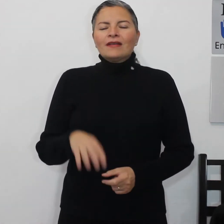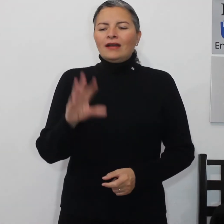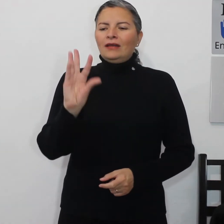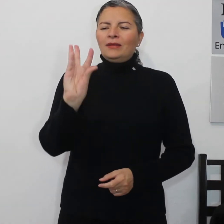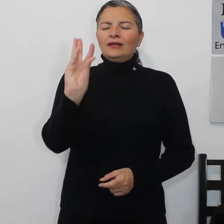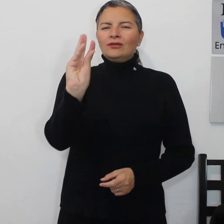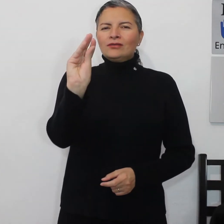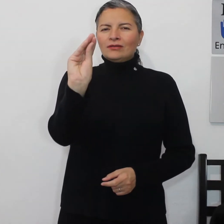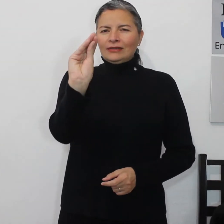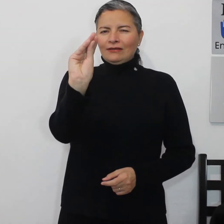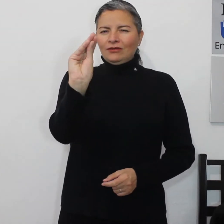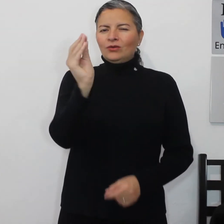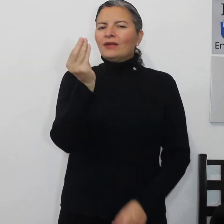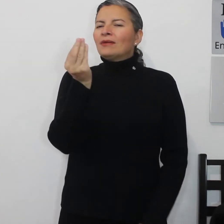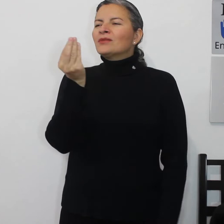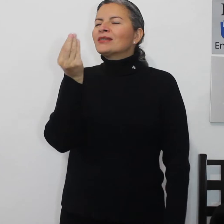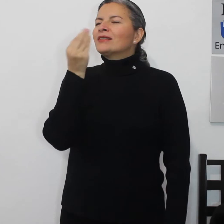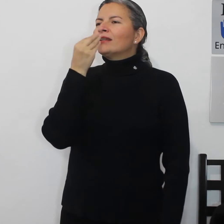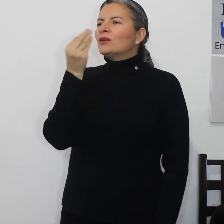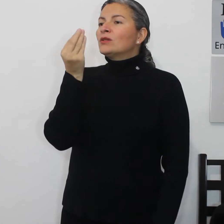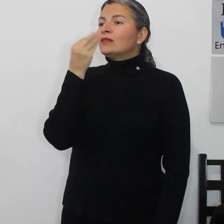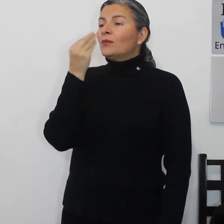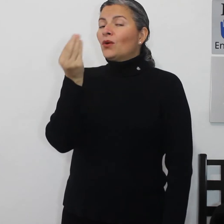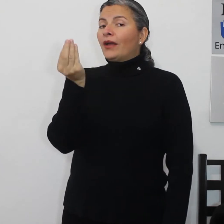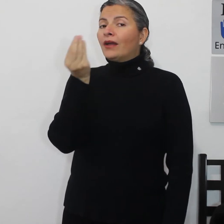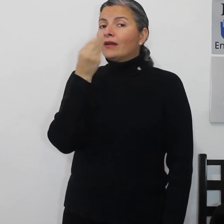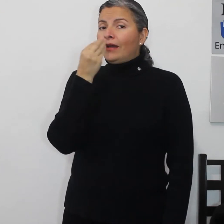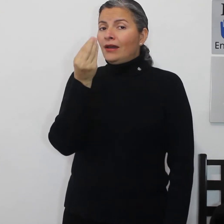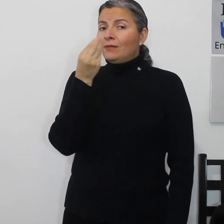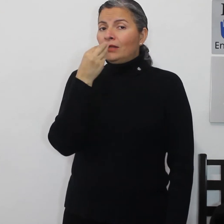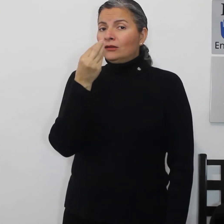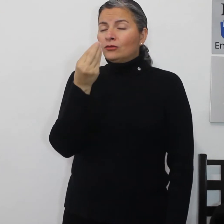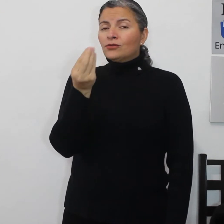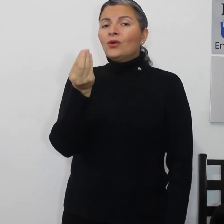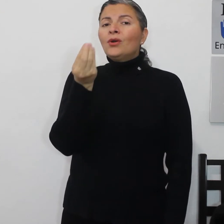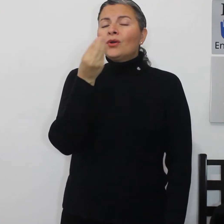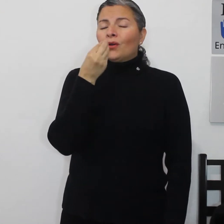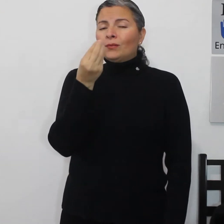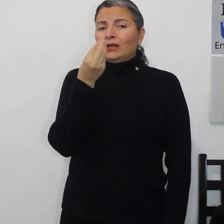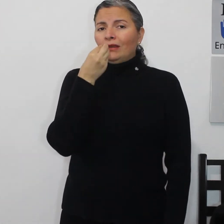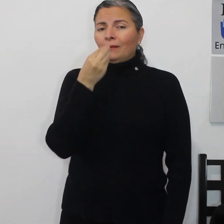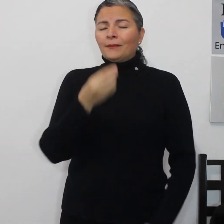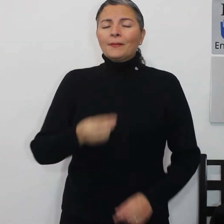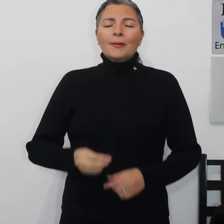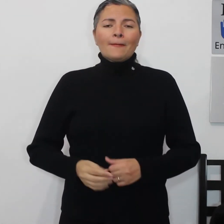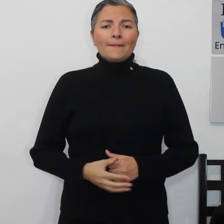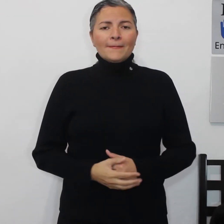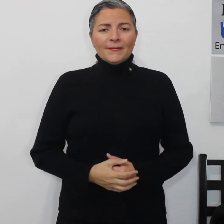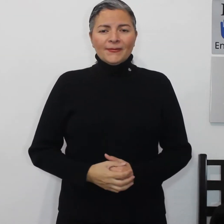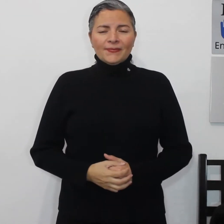alimentos con esta figura vamos a hacer en nuestra boca alimentos o comida pollo,